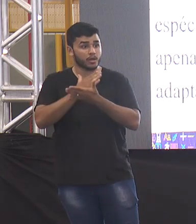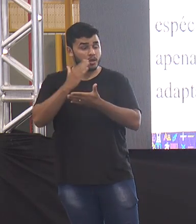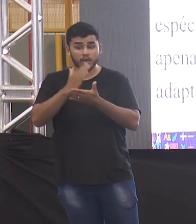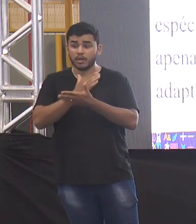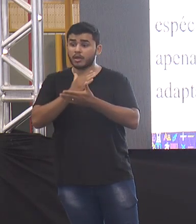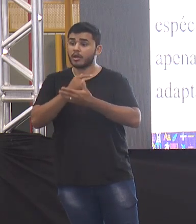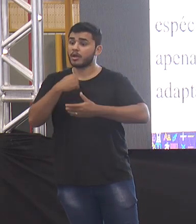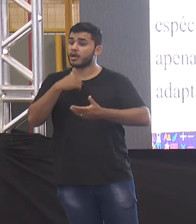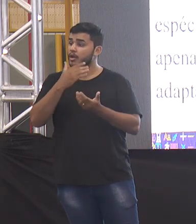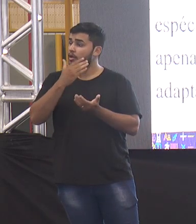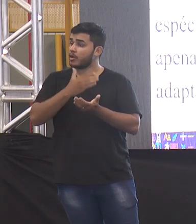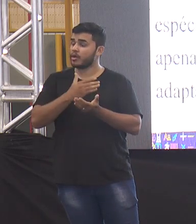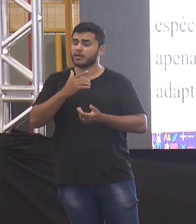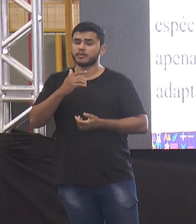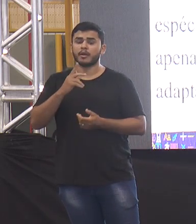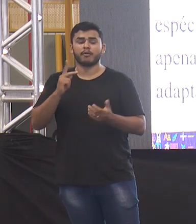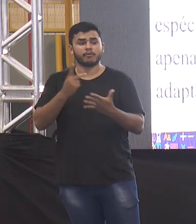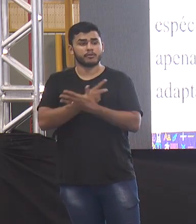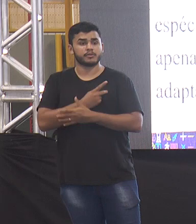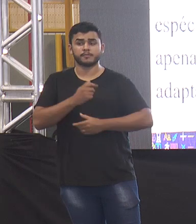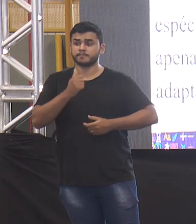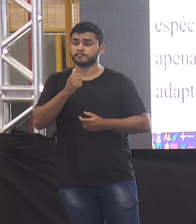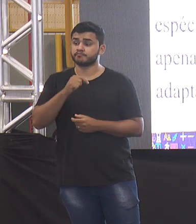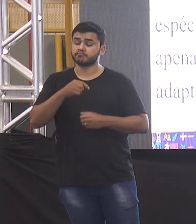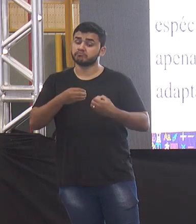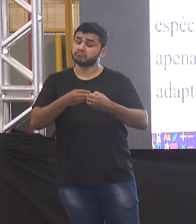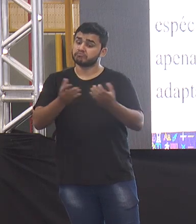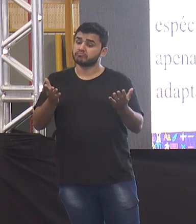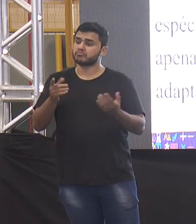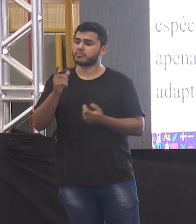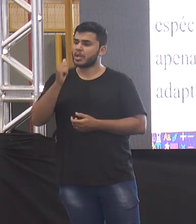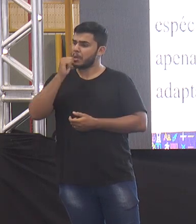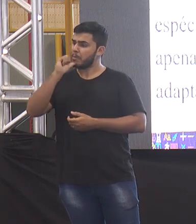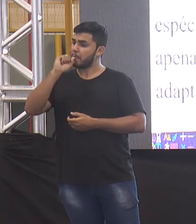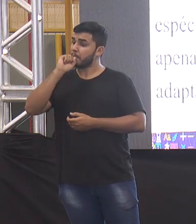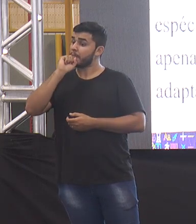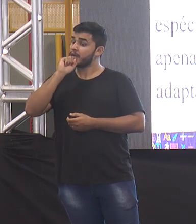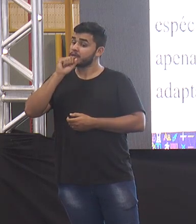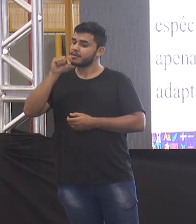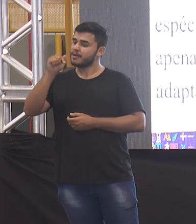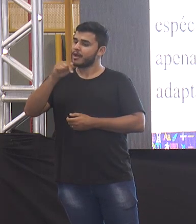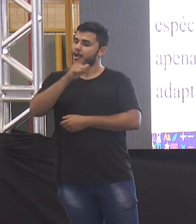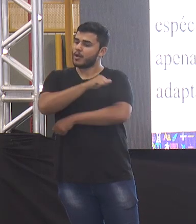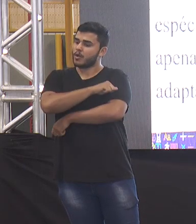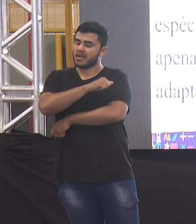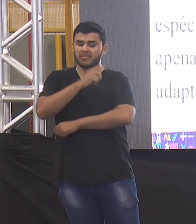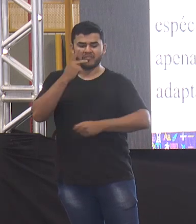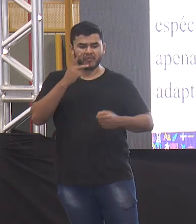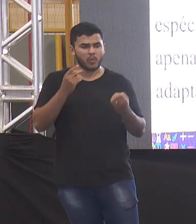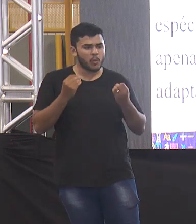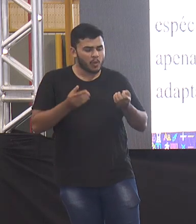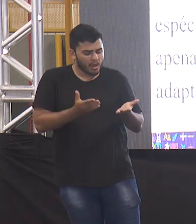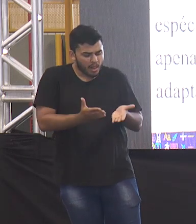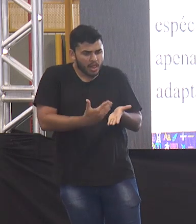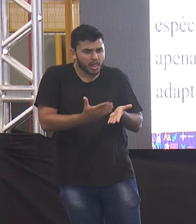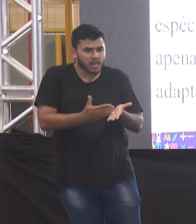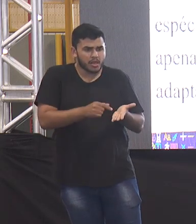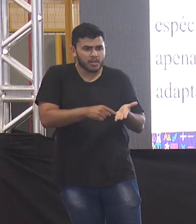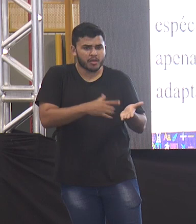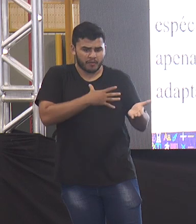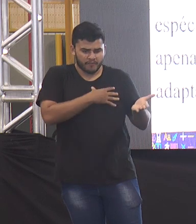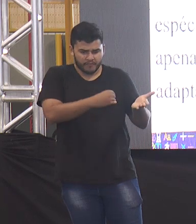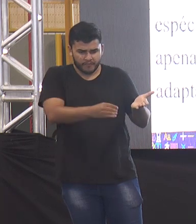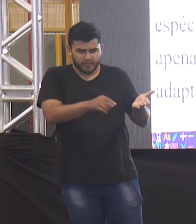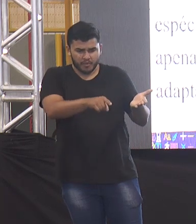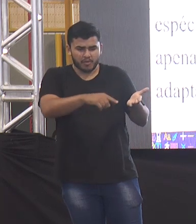uma mãe lá na coordenação revoltada. Como é que o professor coloca uma obra dessa para o meu